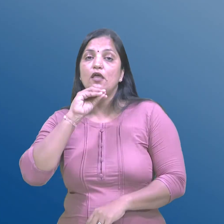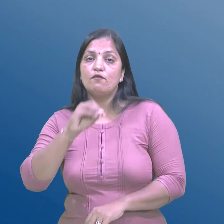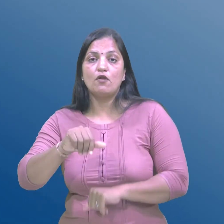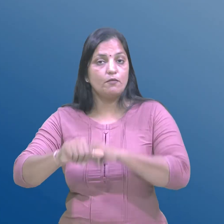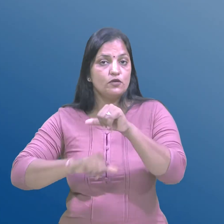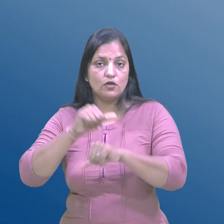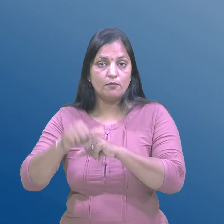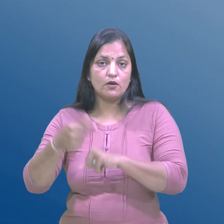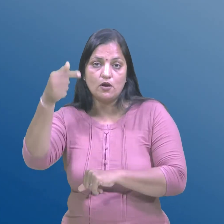નિયત કરવી.